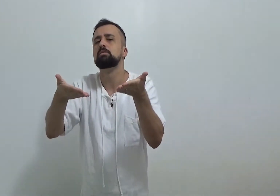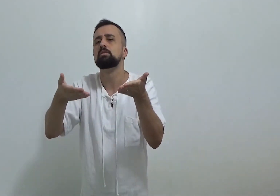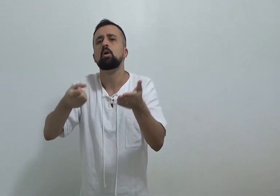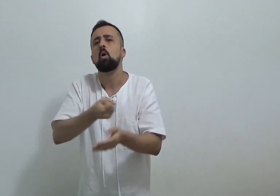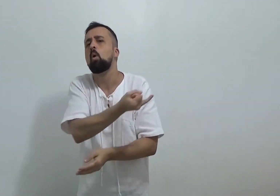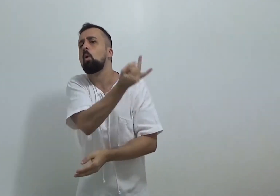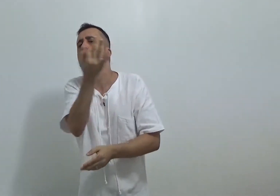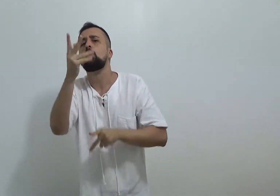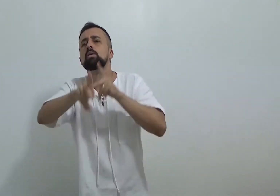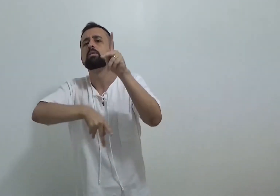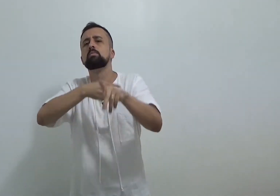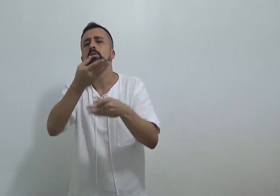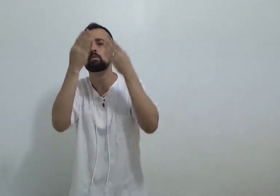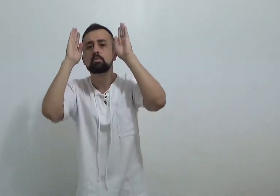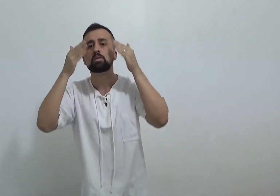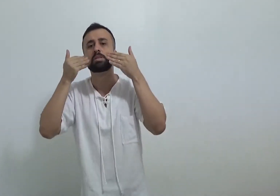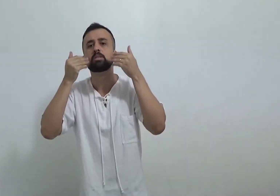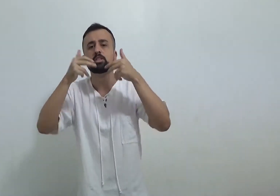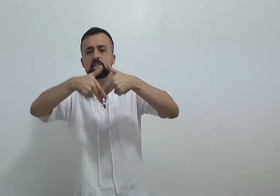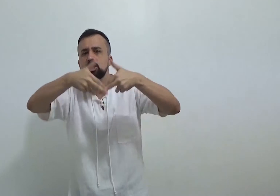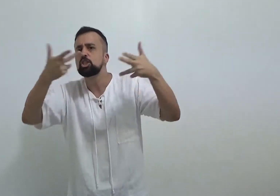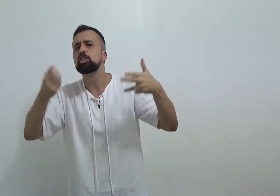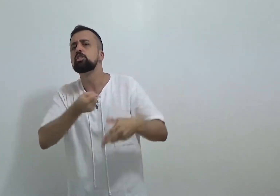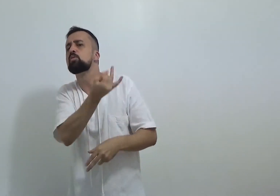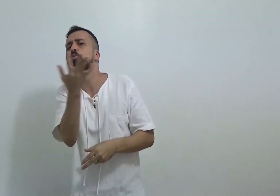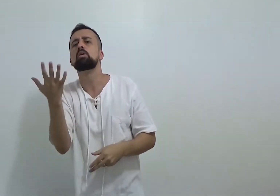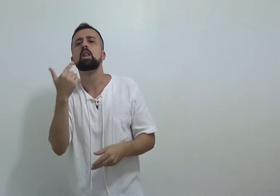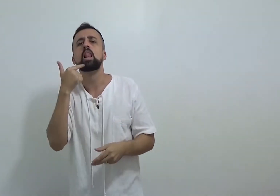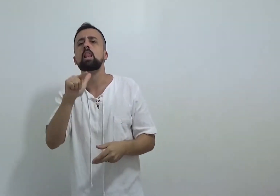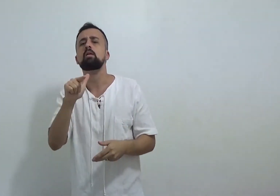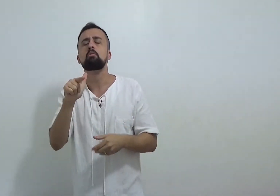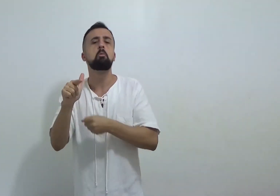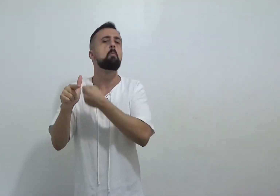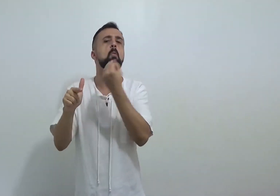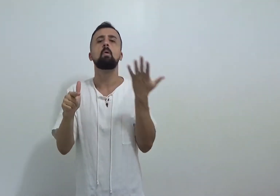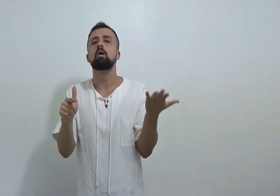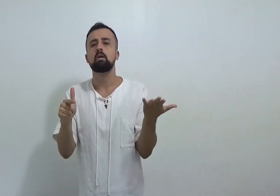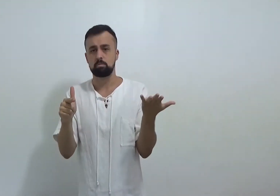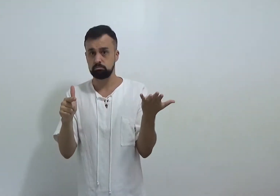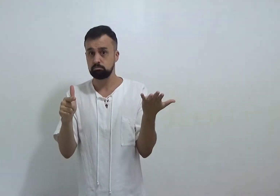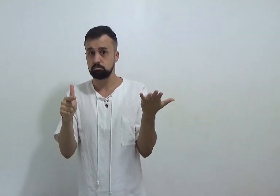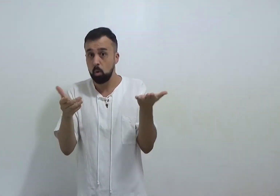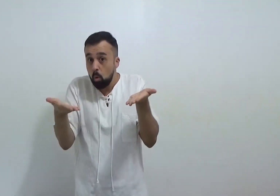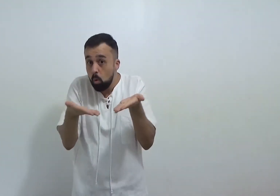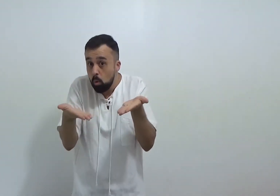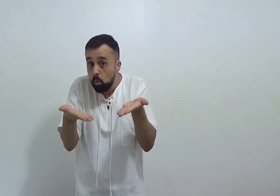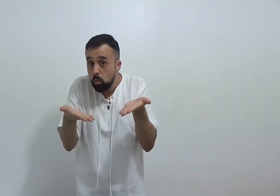Quantas pessoas indígenas, quantas etnias e quantas línguas?